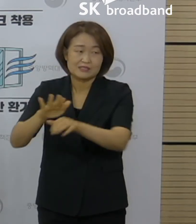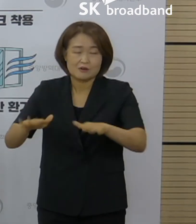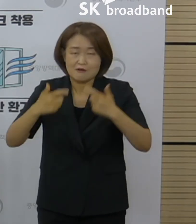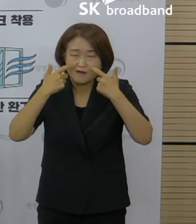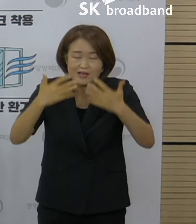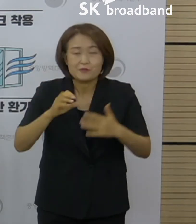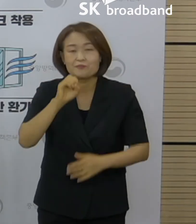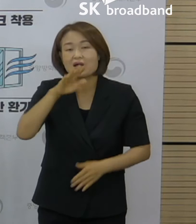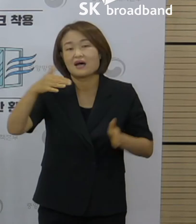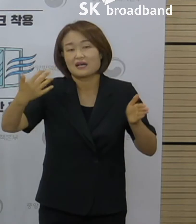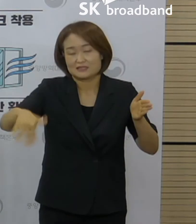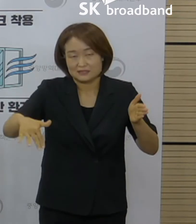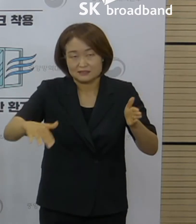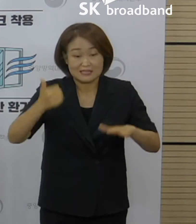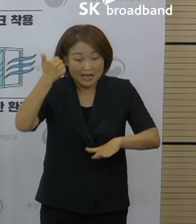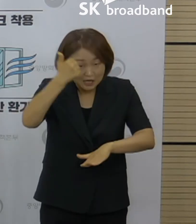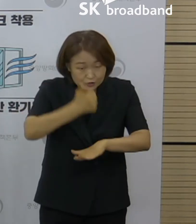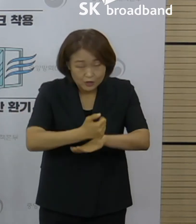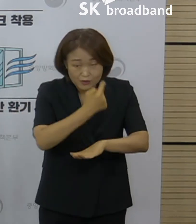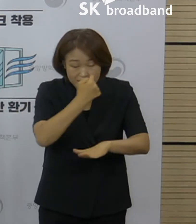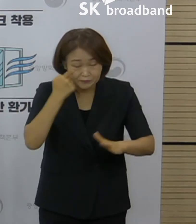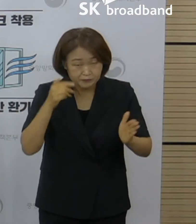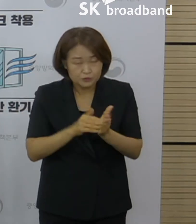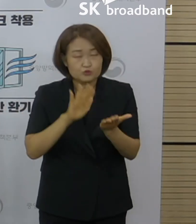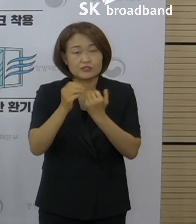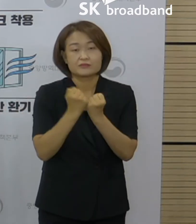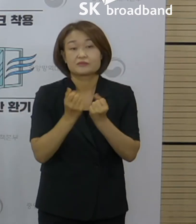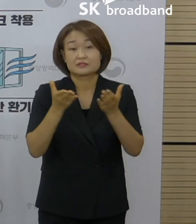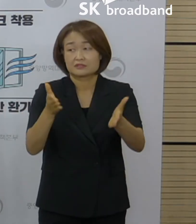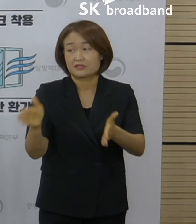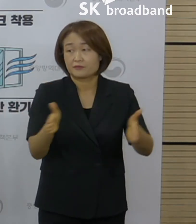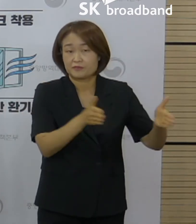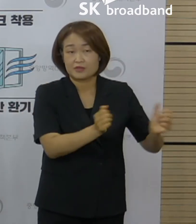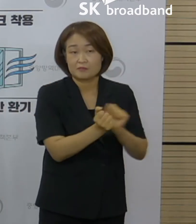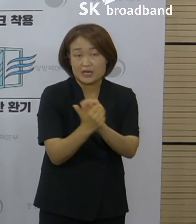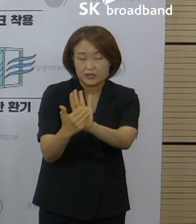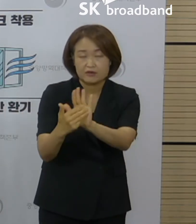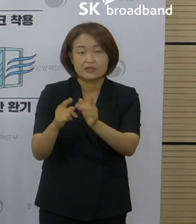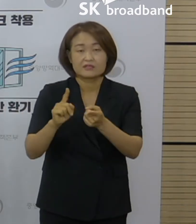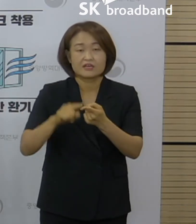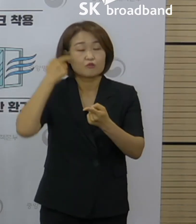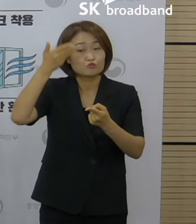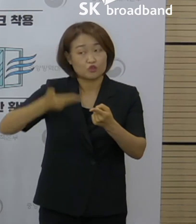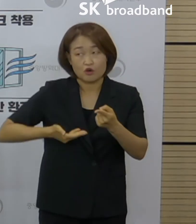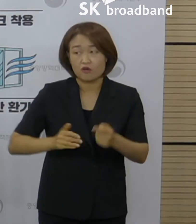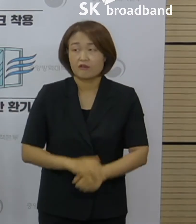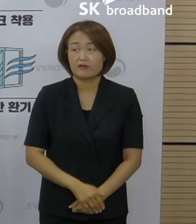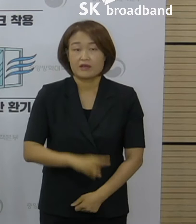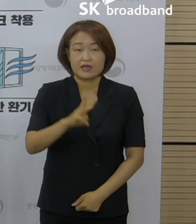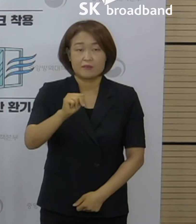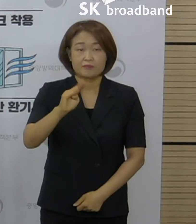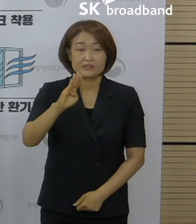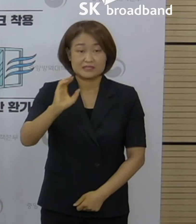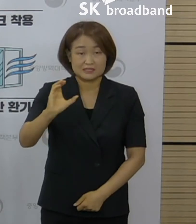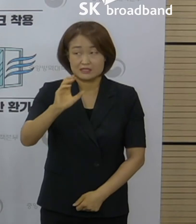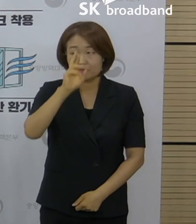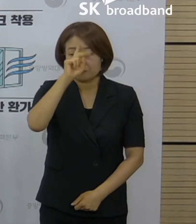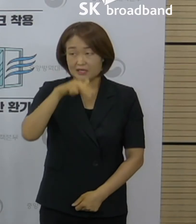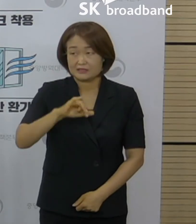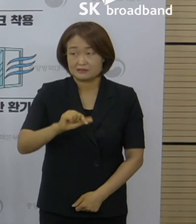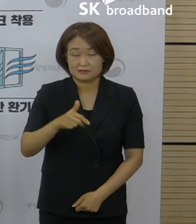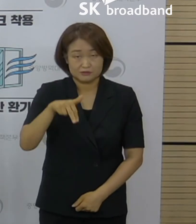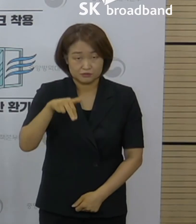같습니다. 이상입니다. 네, 현장에서 아홉 번째 방역과 관련된 질문입니다. MBC 박진주 기자님,